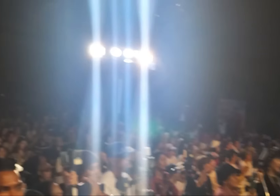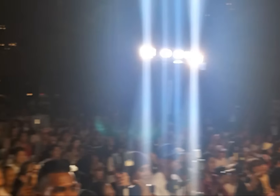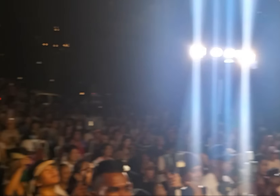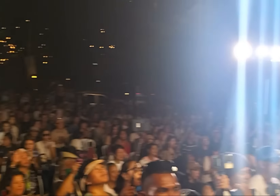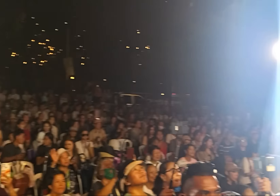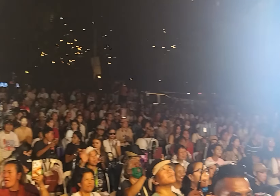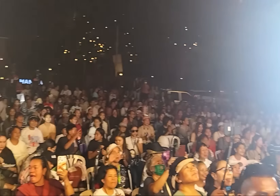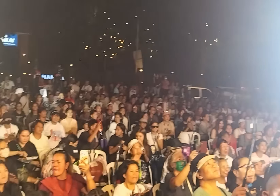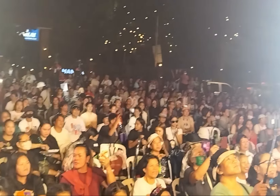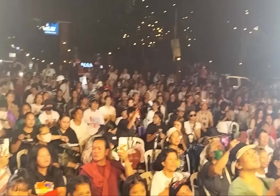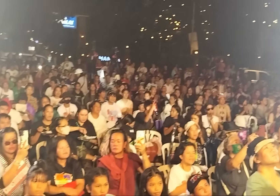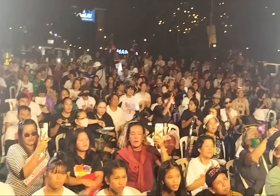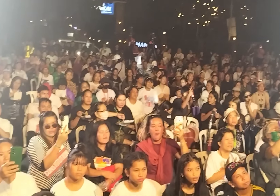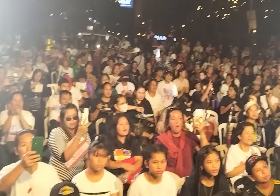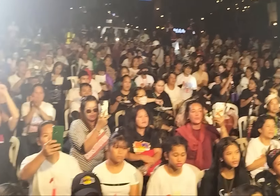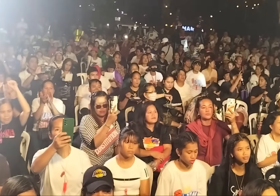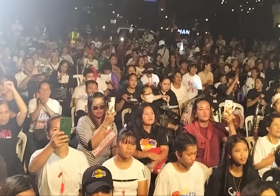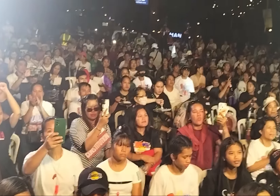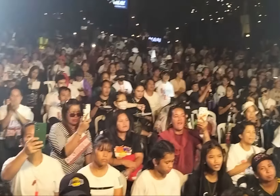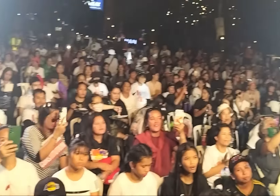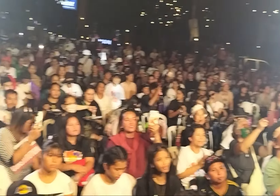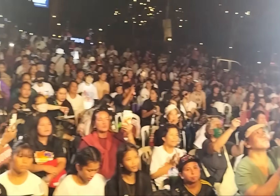Ayan na!